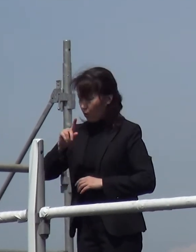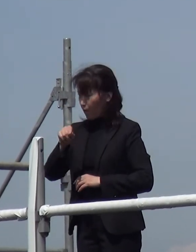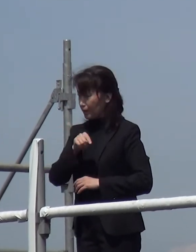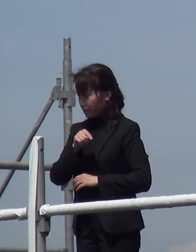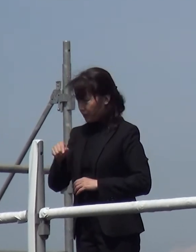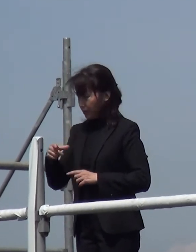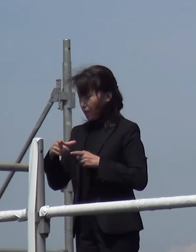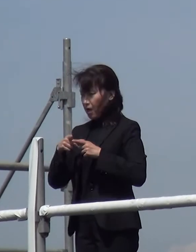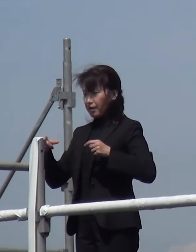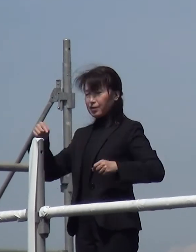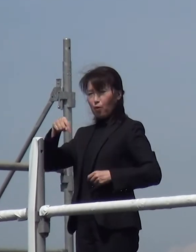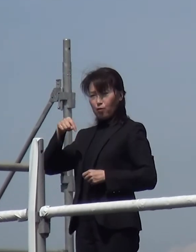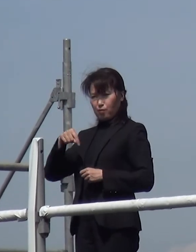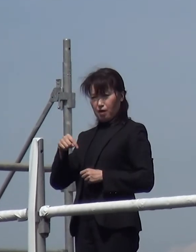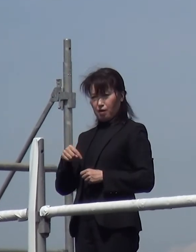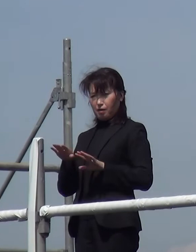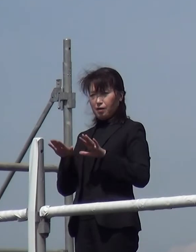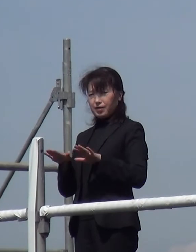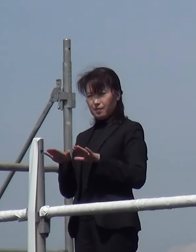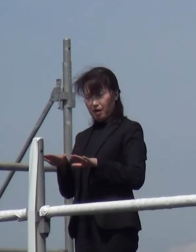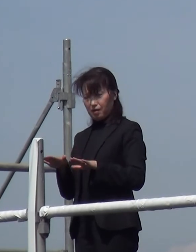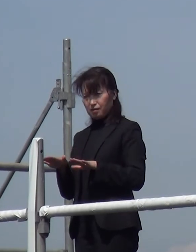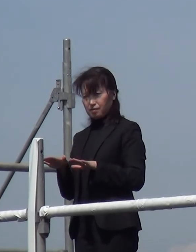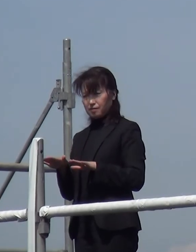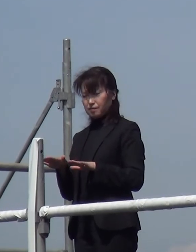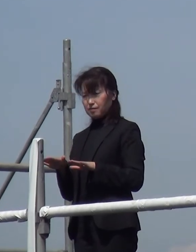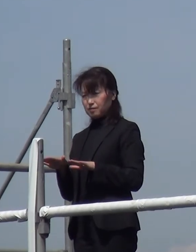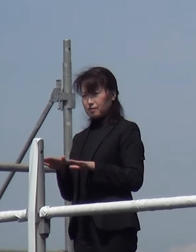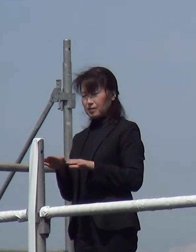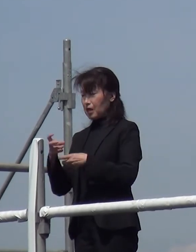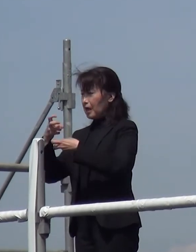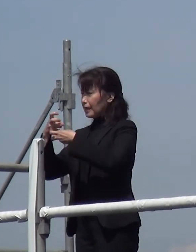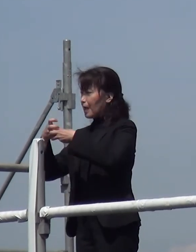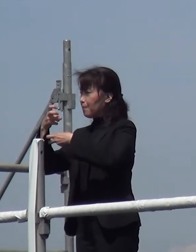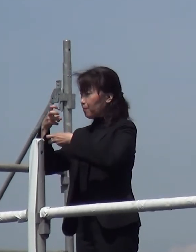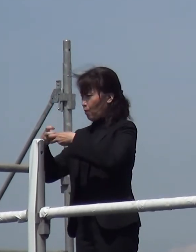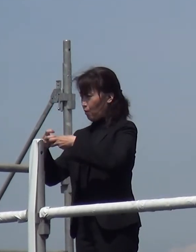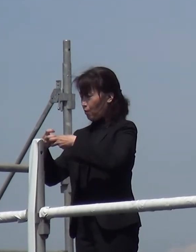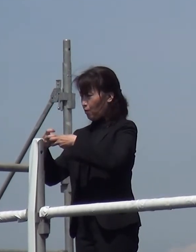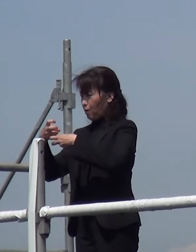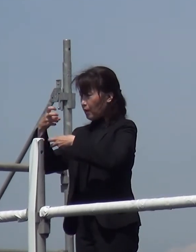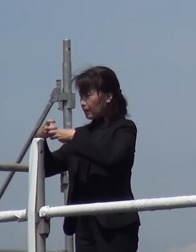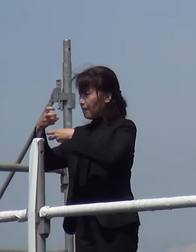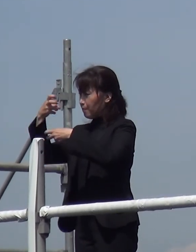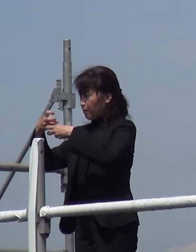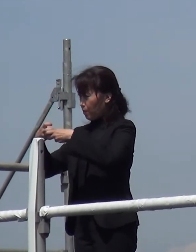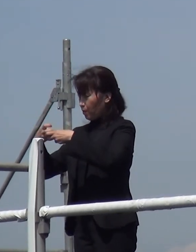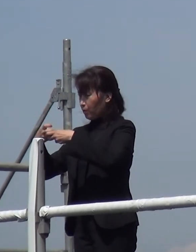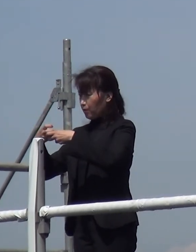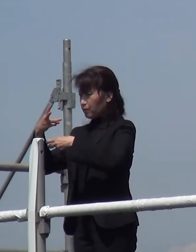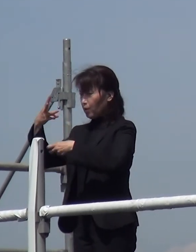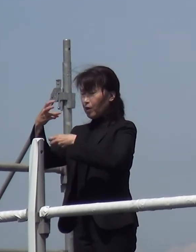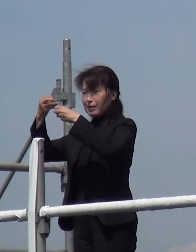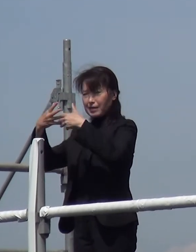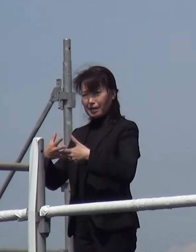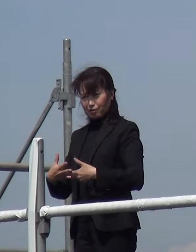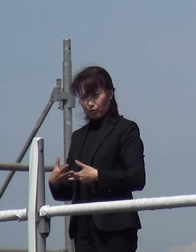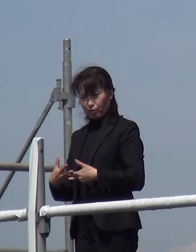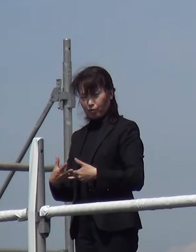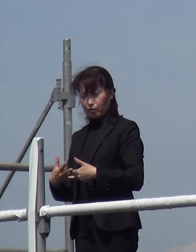日本は今憲法、あの憲法の三条というも